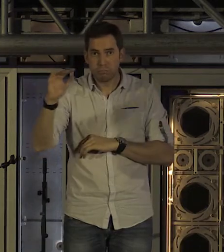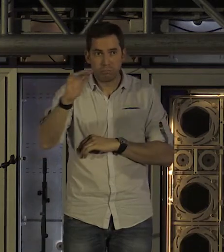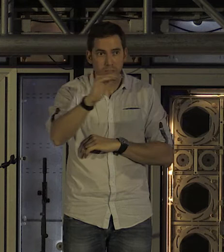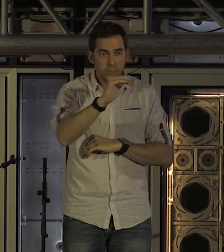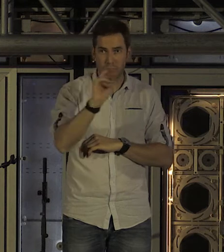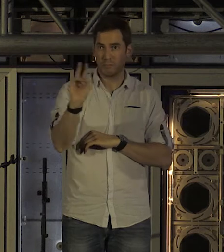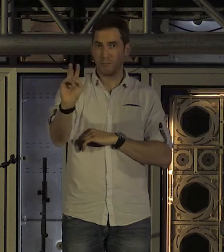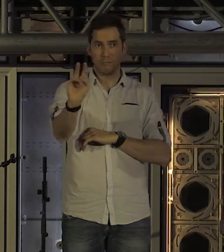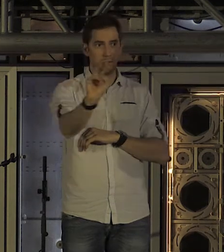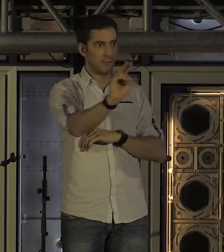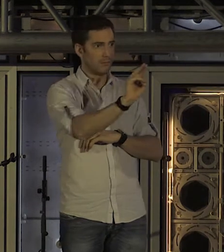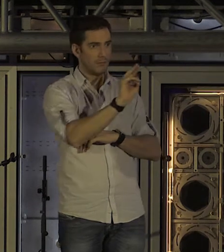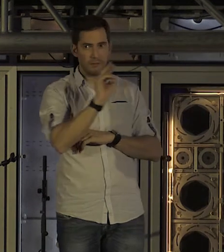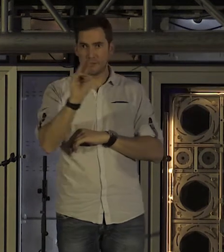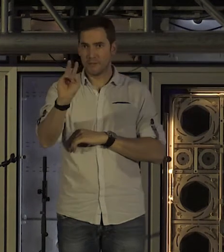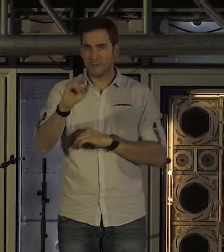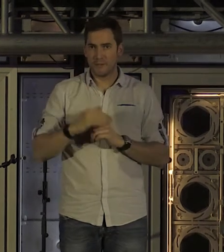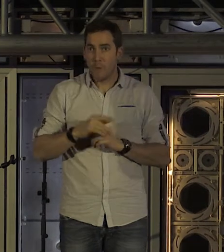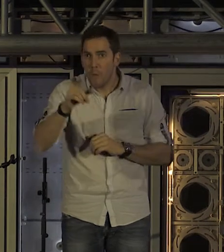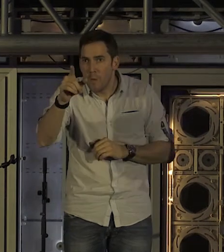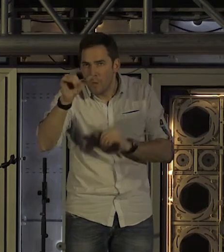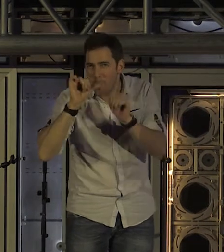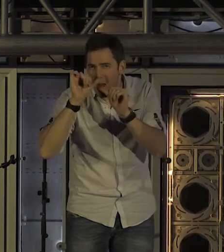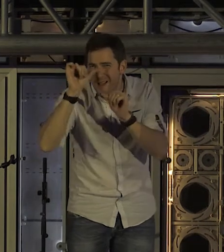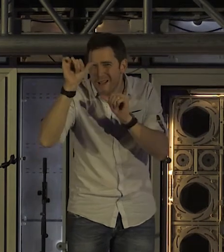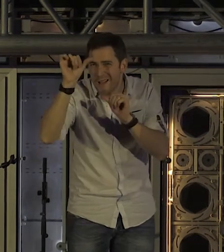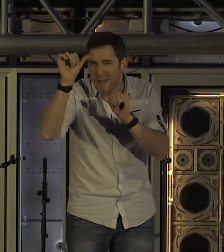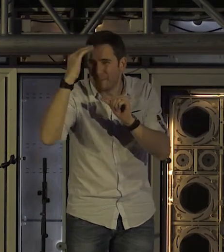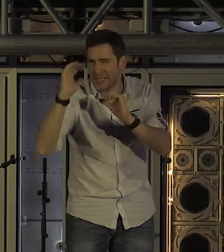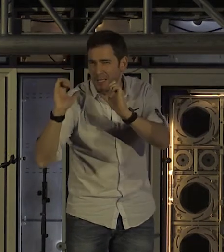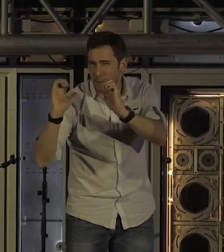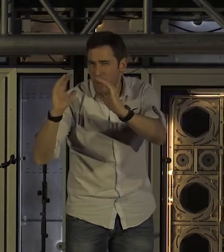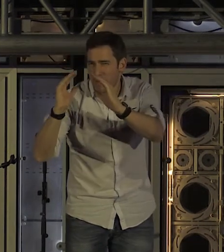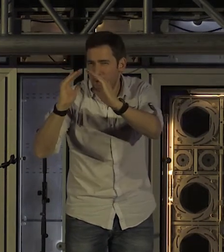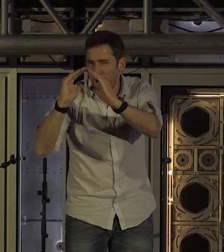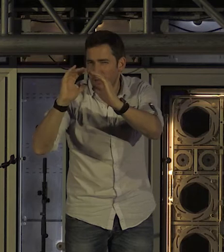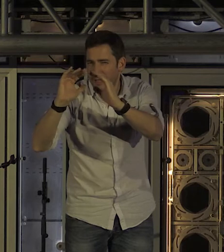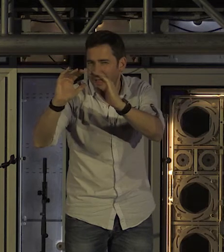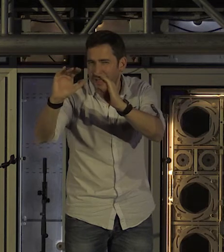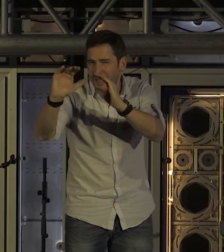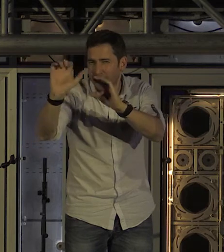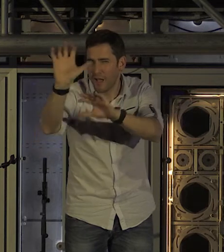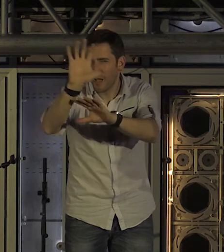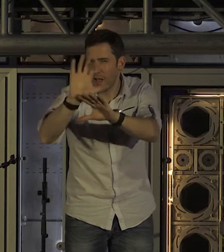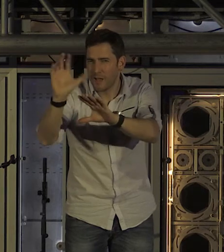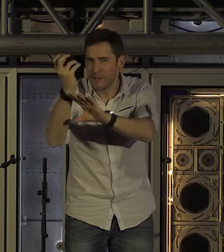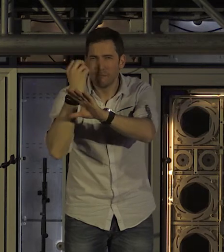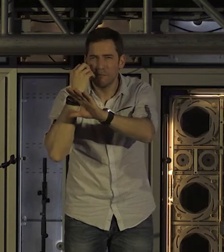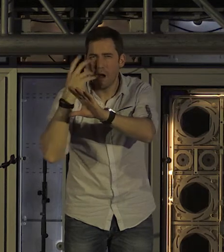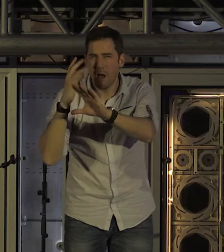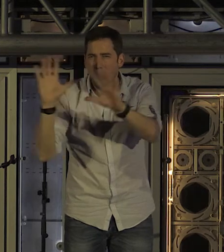Voilà. Au loin, une chaîne de montagne s'en va vers le blanc. On ne la voit